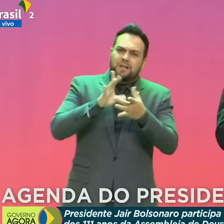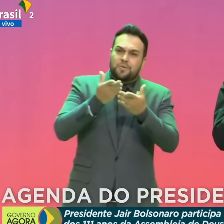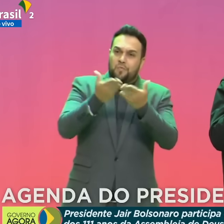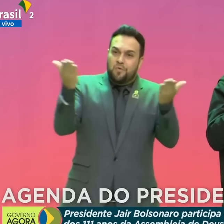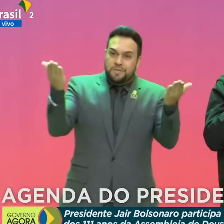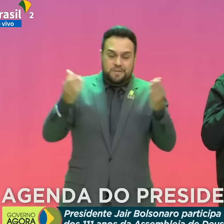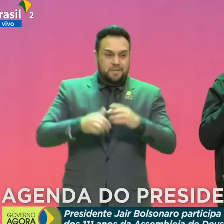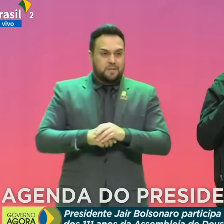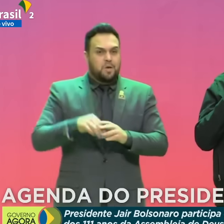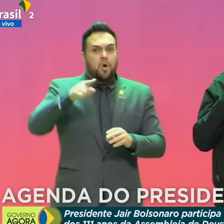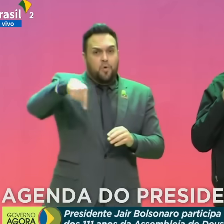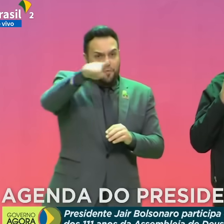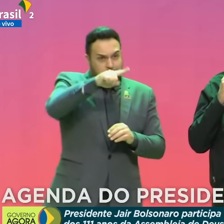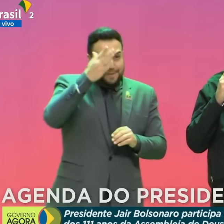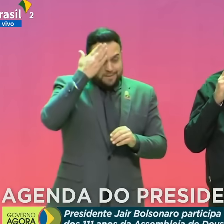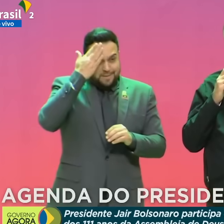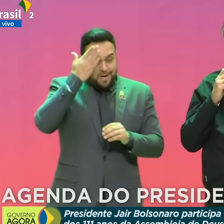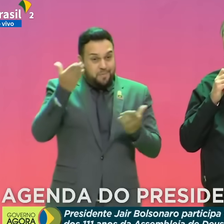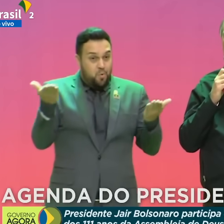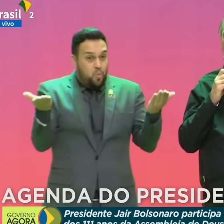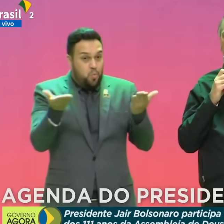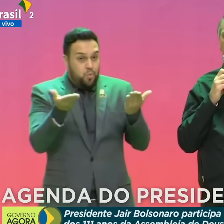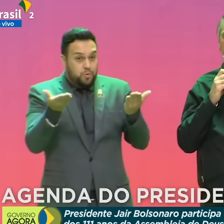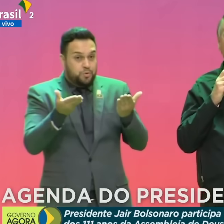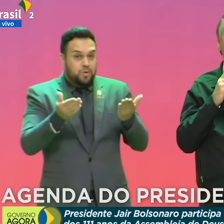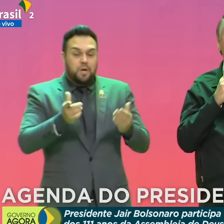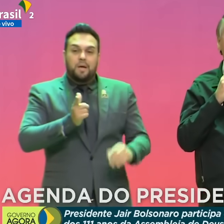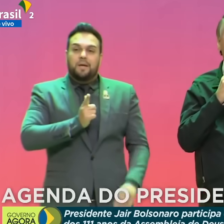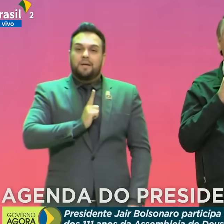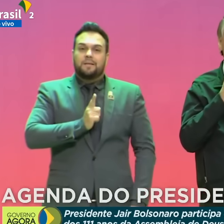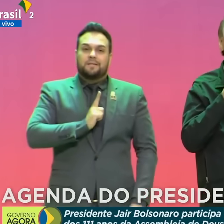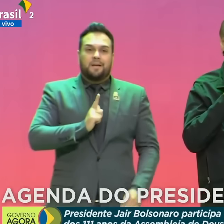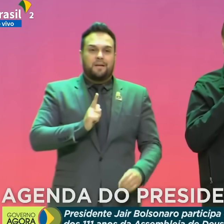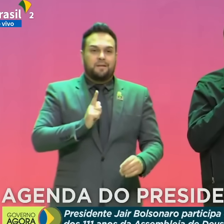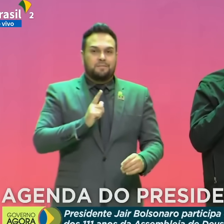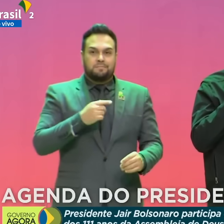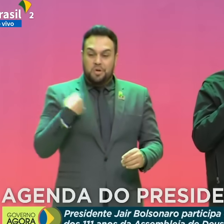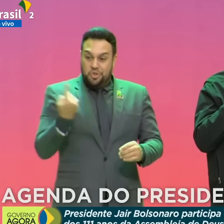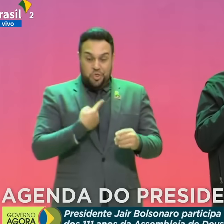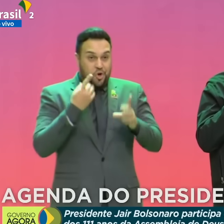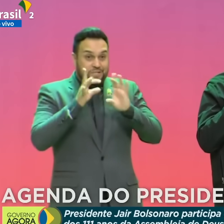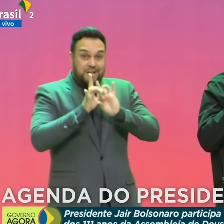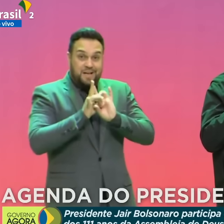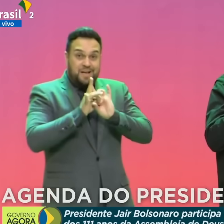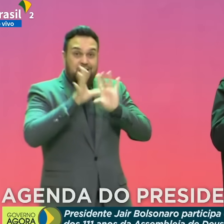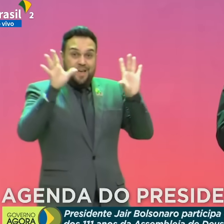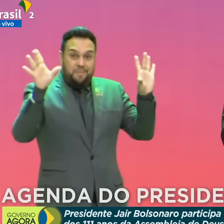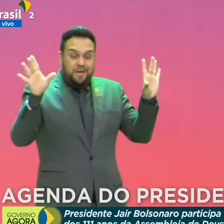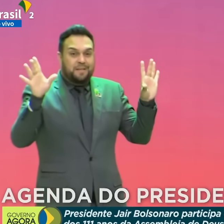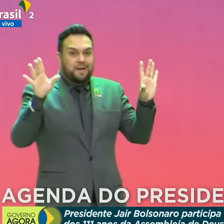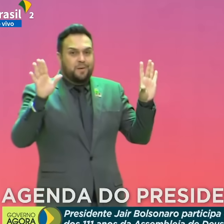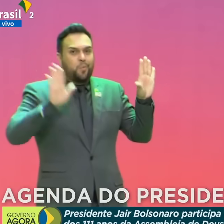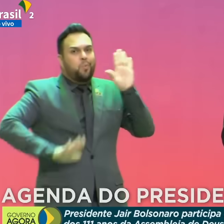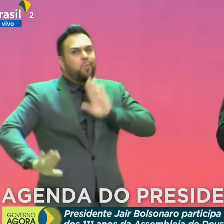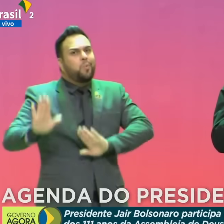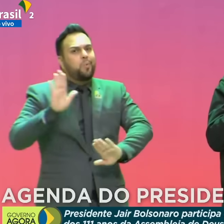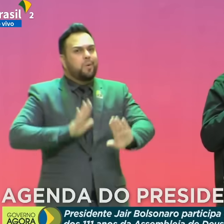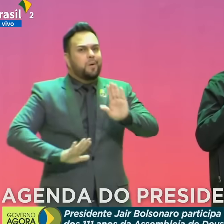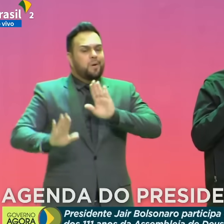Vocês sabem que hoje em dia nós temos a nossa liberdade ameaçada.